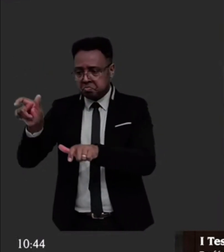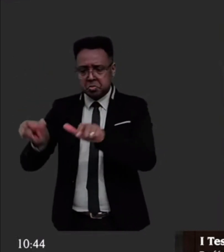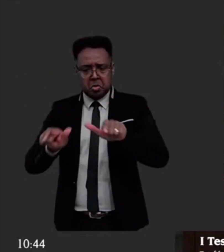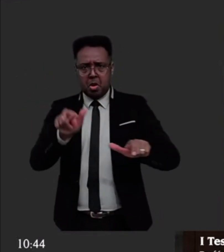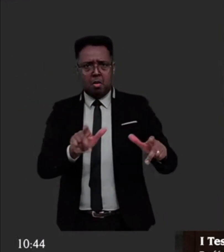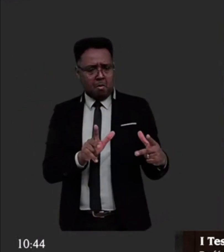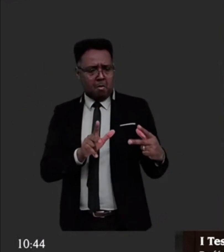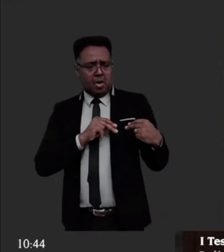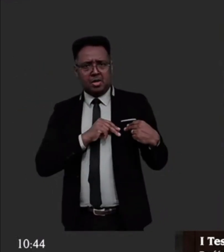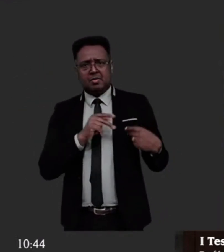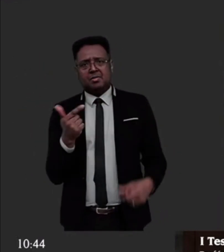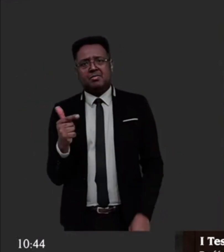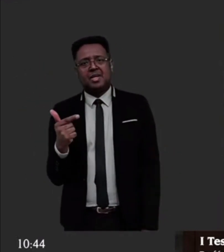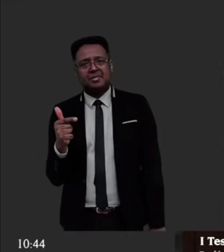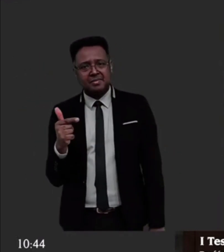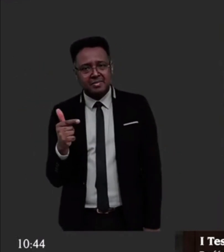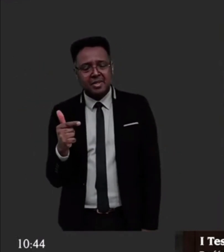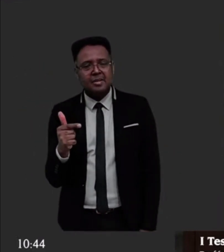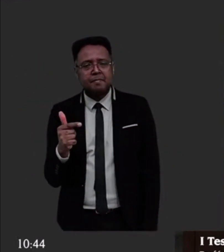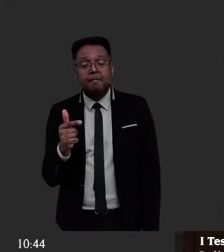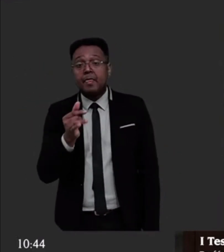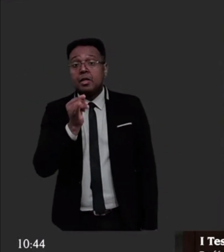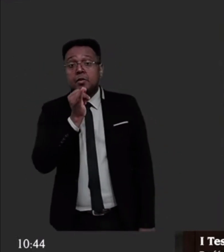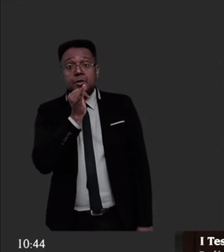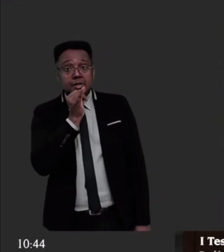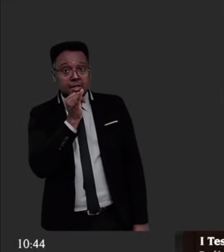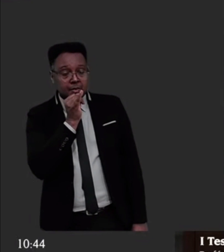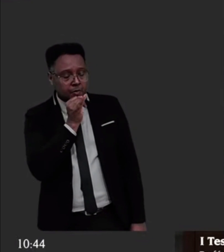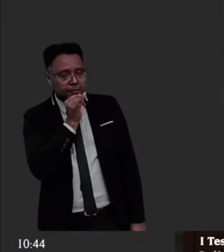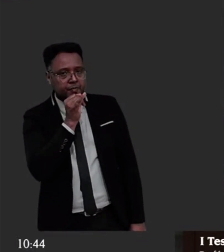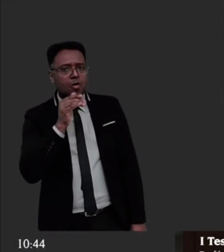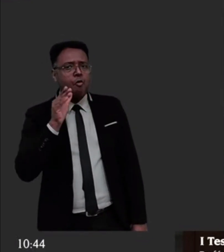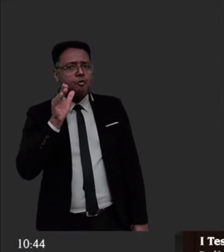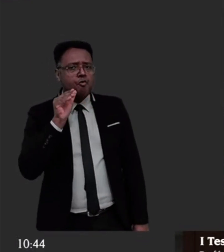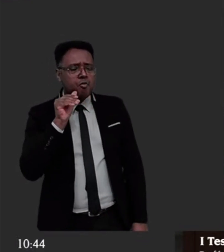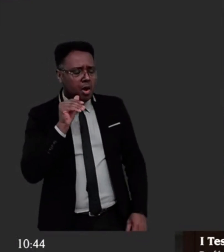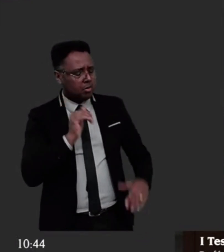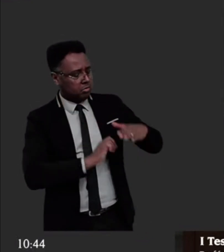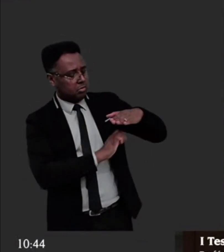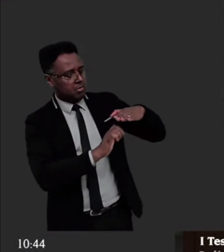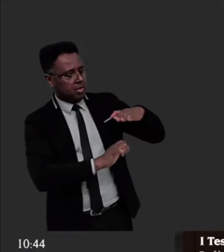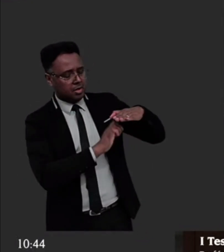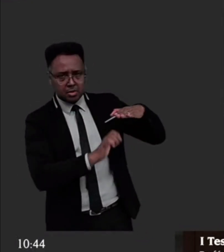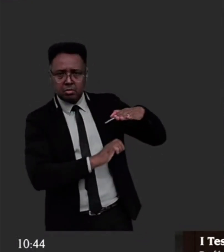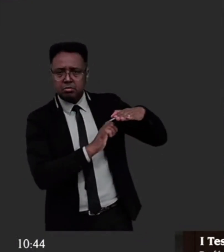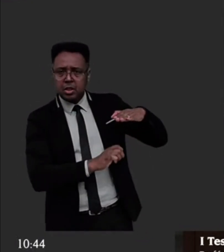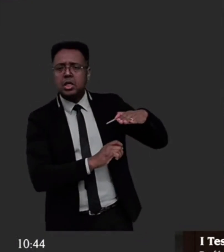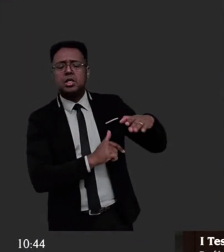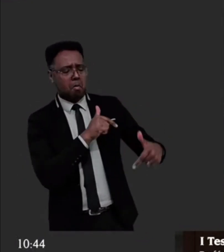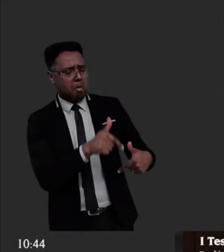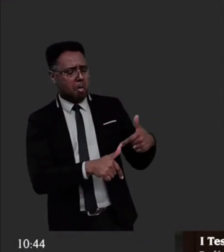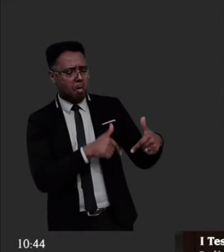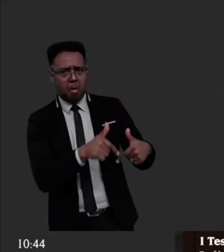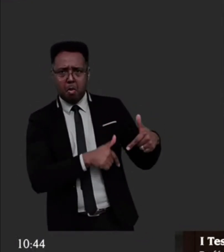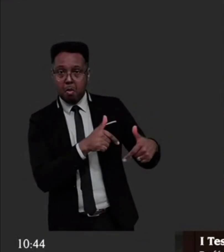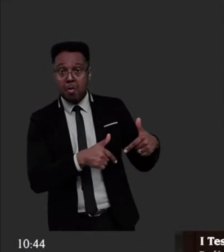méritos. Por exemplo, funcionário de uma empresa ou de qualquer organização que tem um sucesso